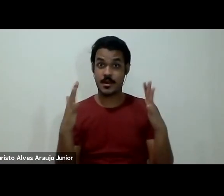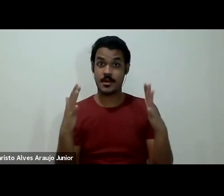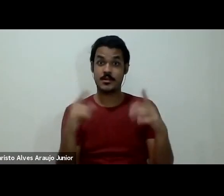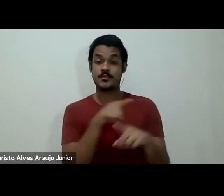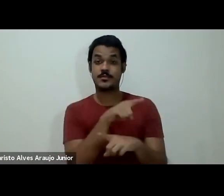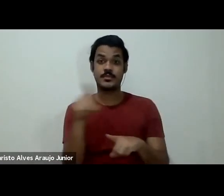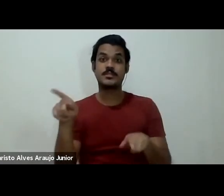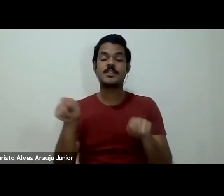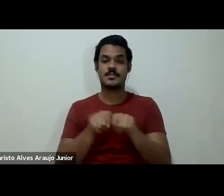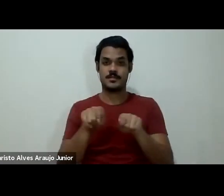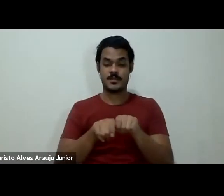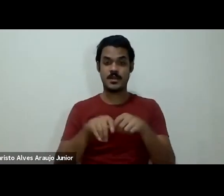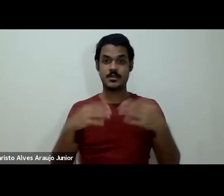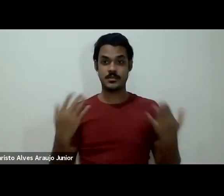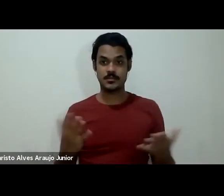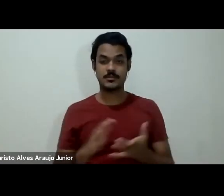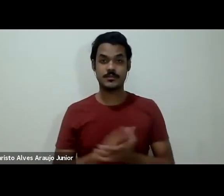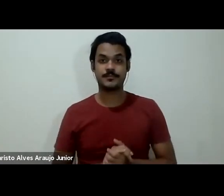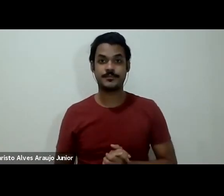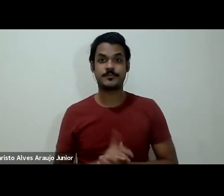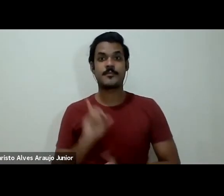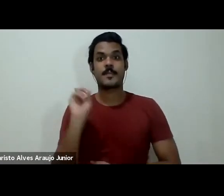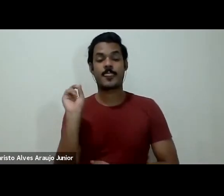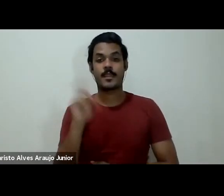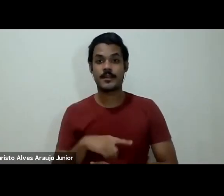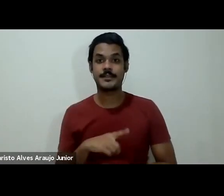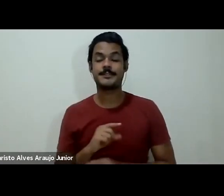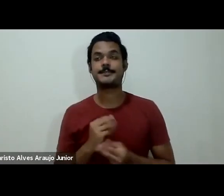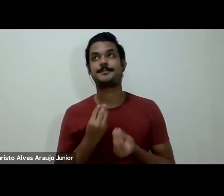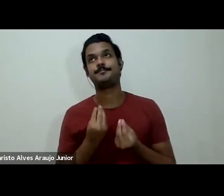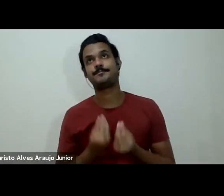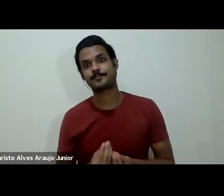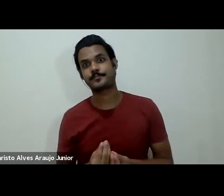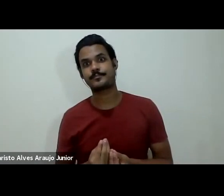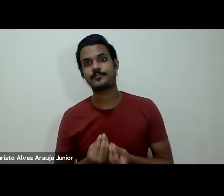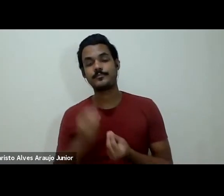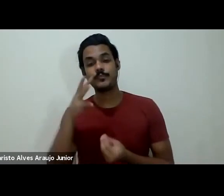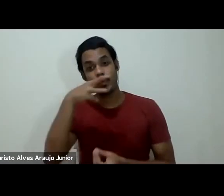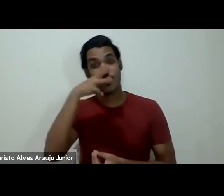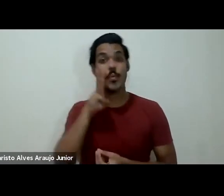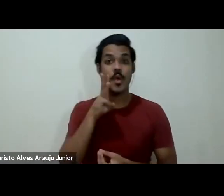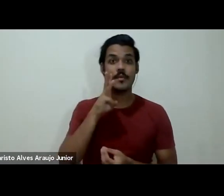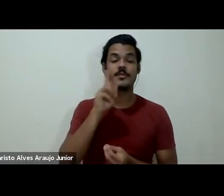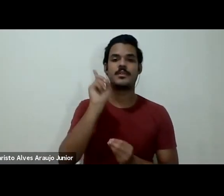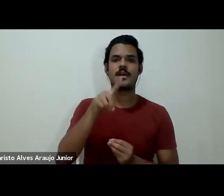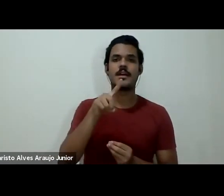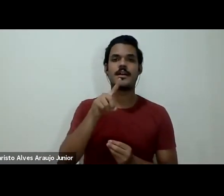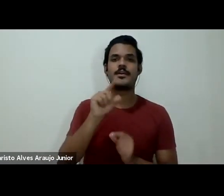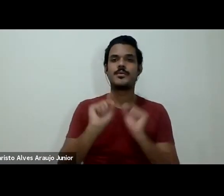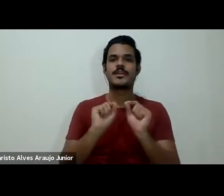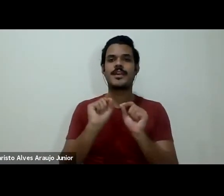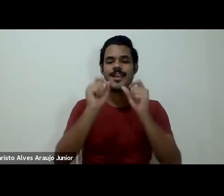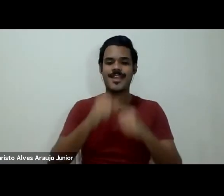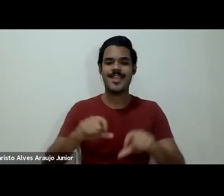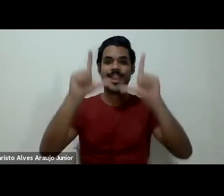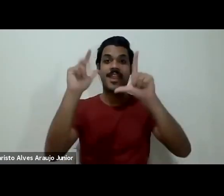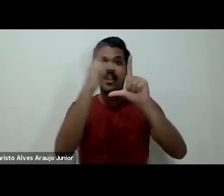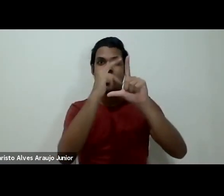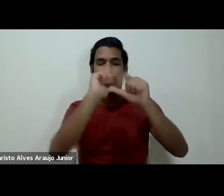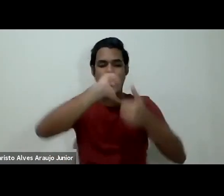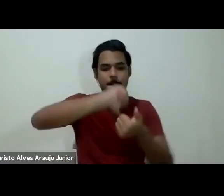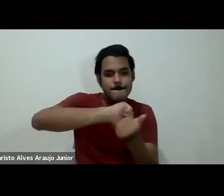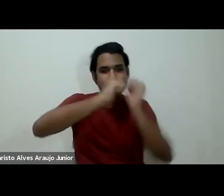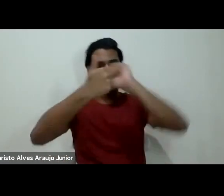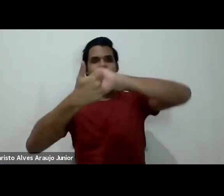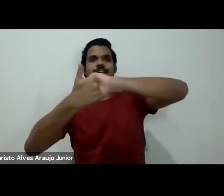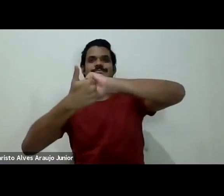vocês fizeram. E isso, o Emerson, altera a paisagem. É nessa alteração de paisagem que eu